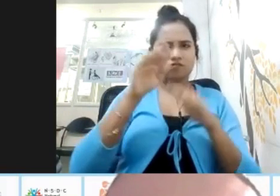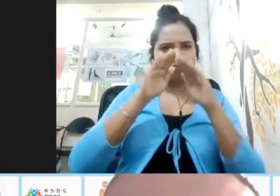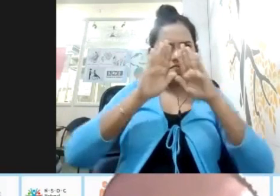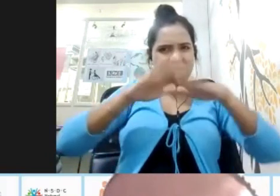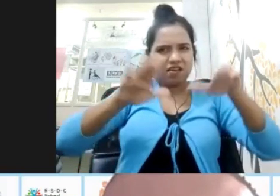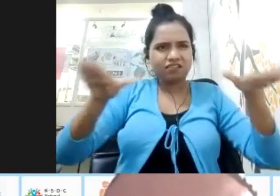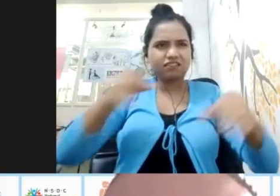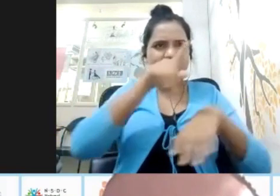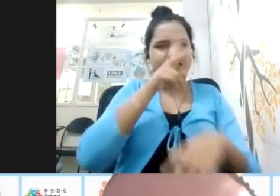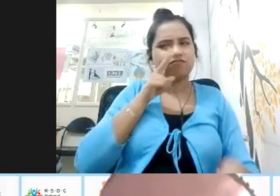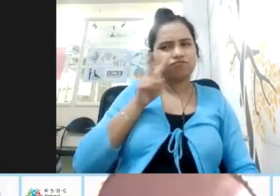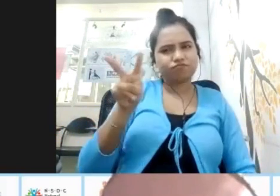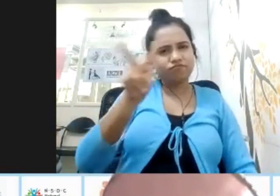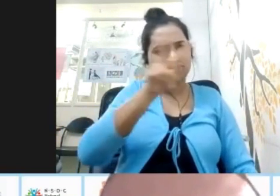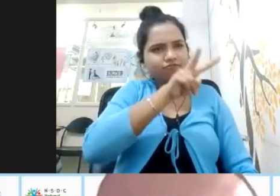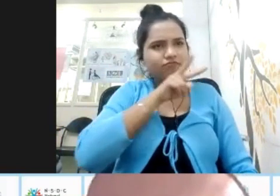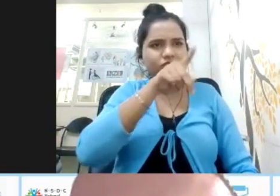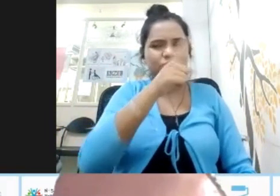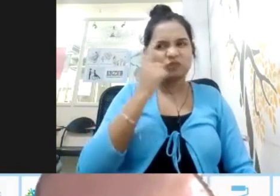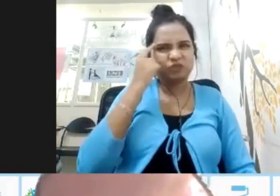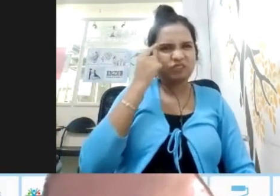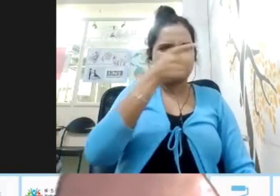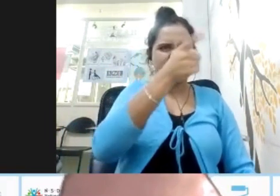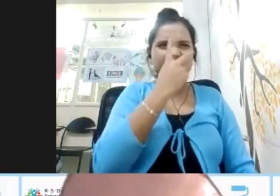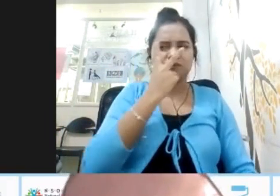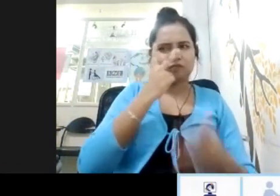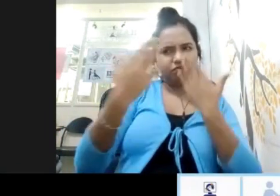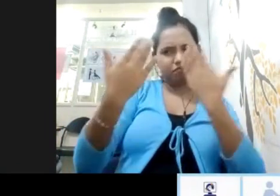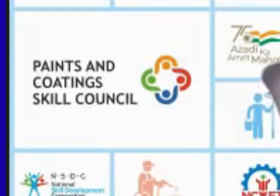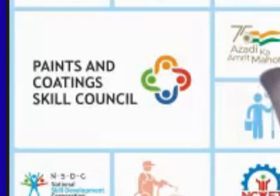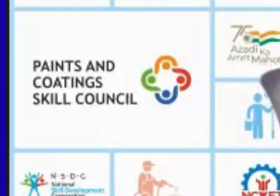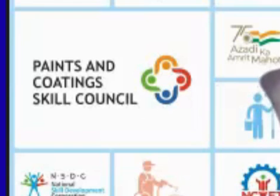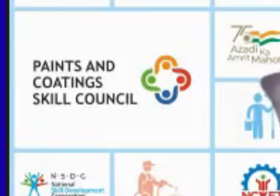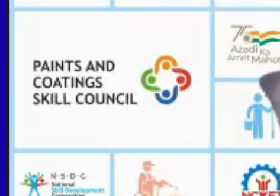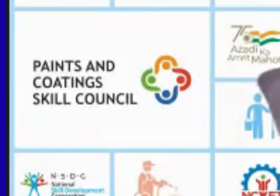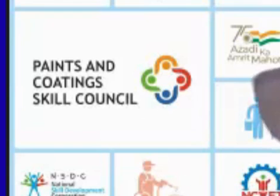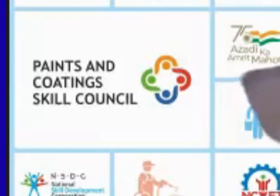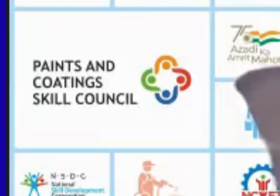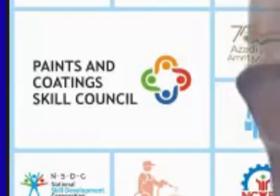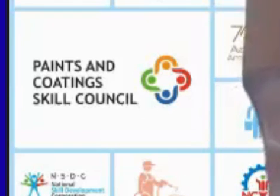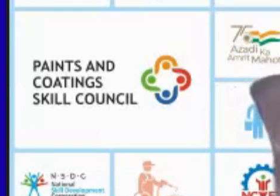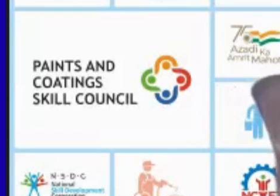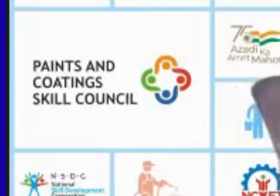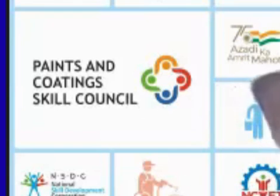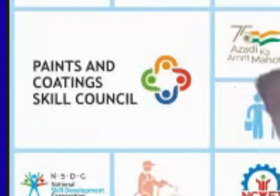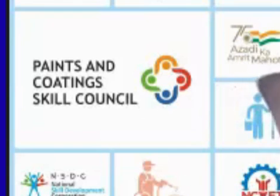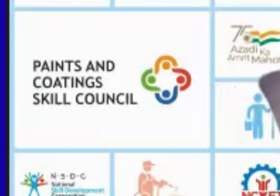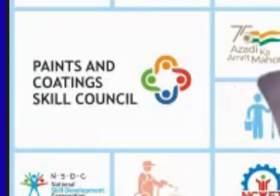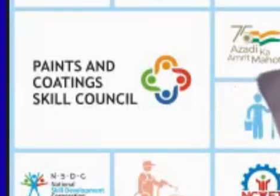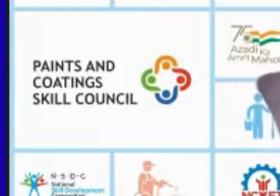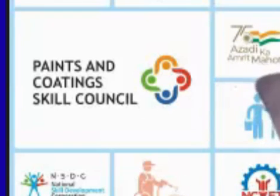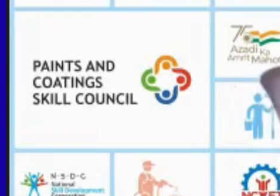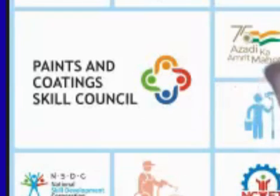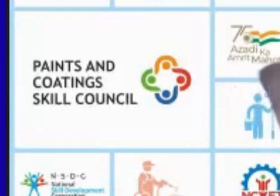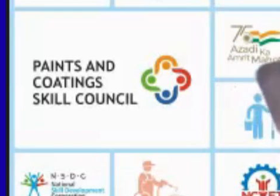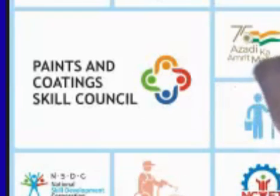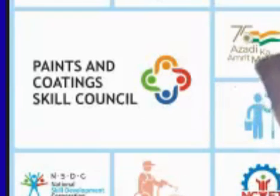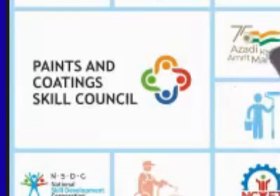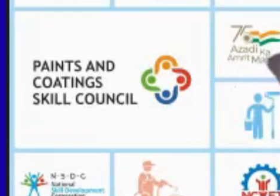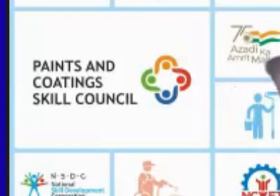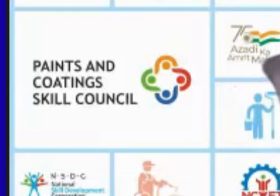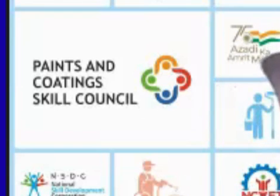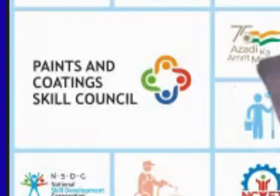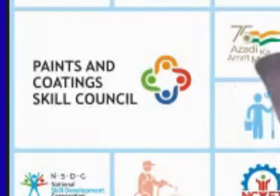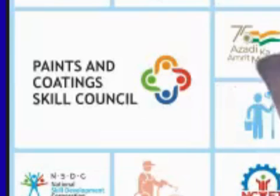figuring out who should be the winner, what is your criteria? Only there are about, I think, two criteria where we do a judgment. One is looking